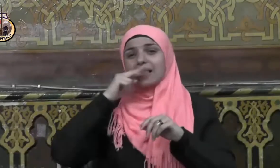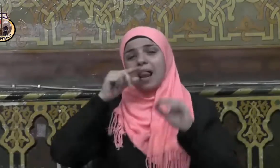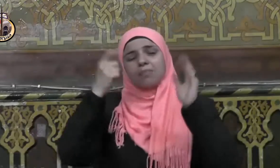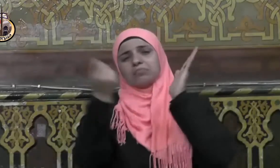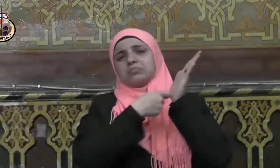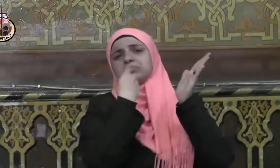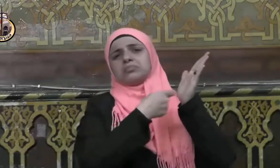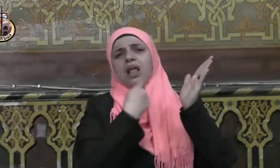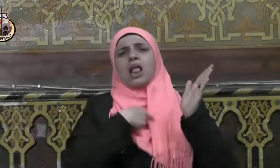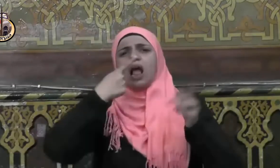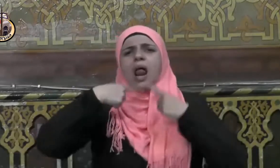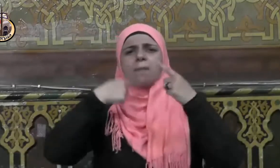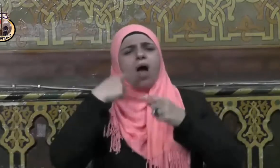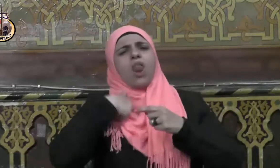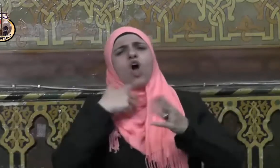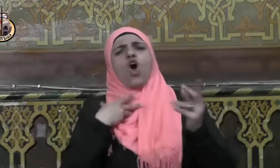تردد، الوطنية